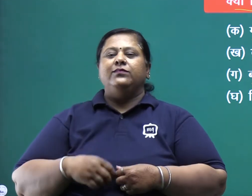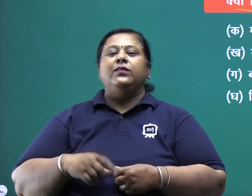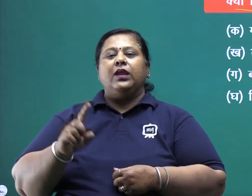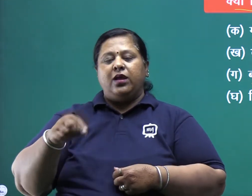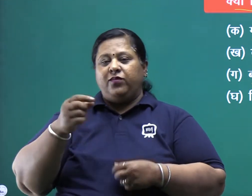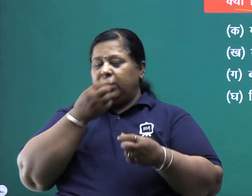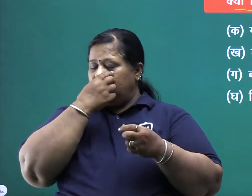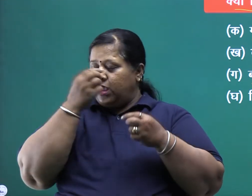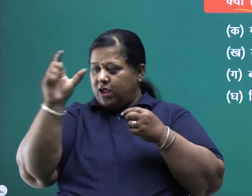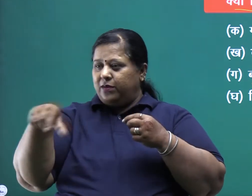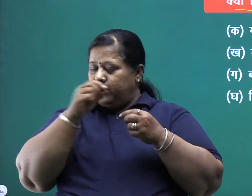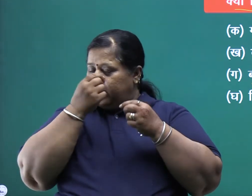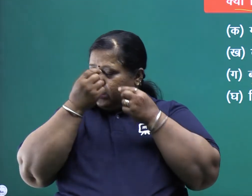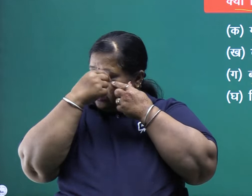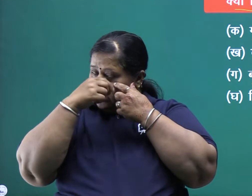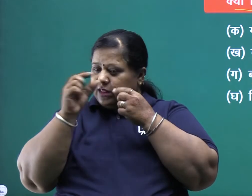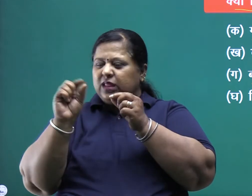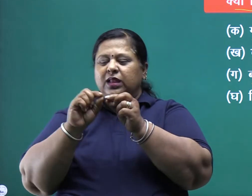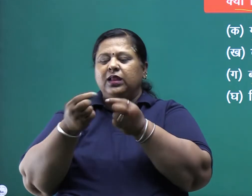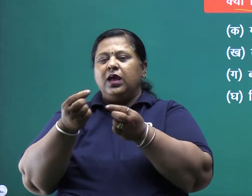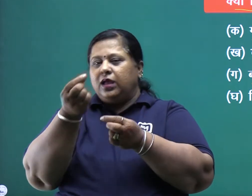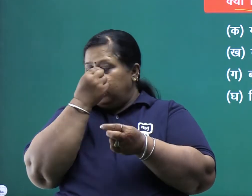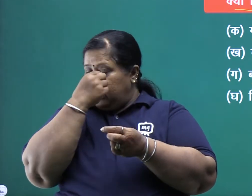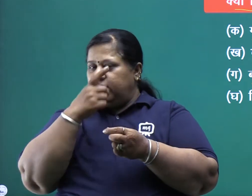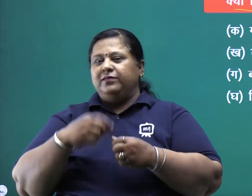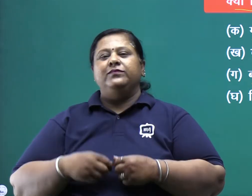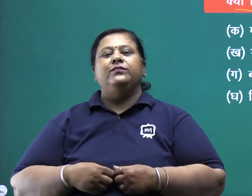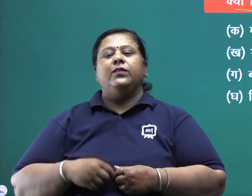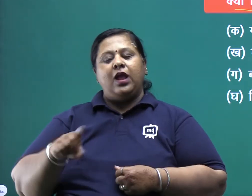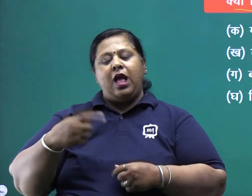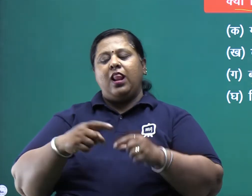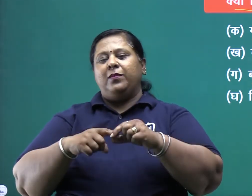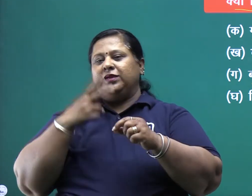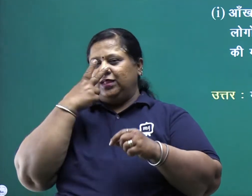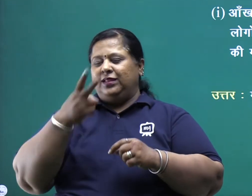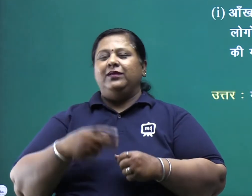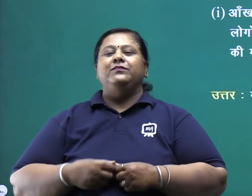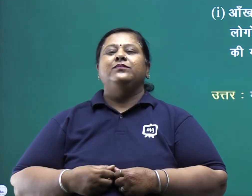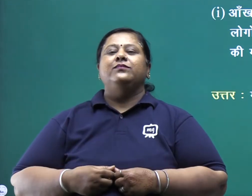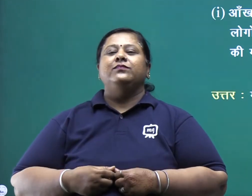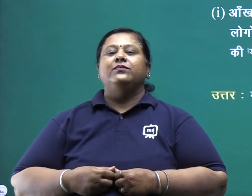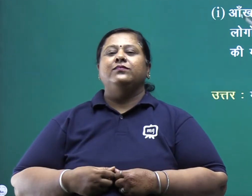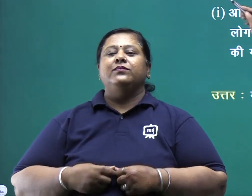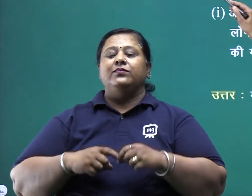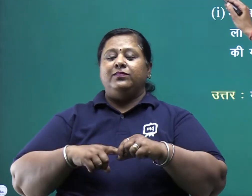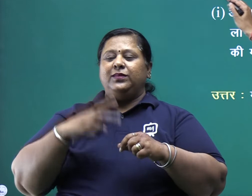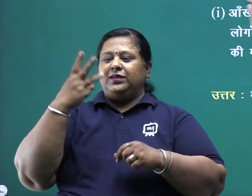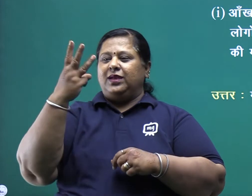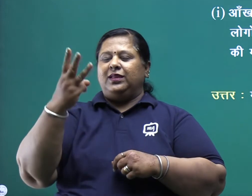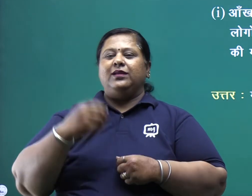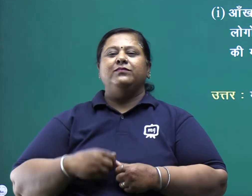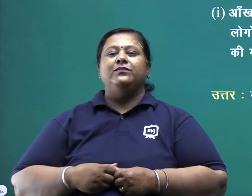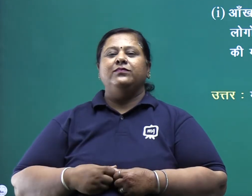कवि की आंख में तिनका गिर गया था। आगे का प्रश्न देखते हैं। प्रश्न संख्या